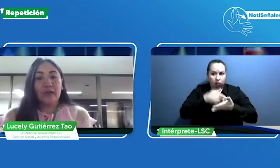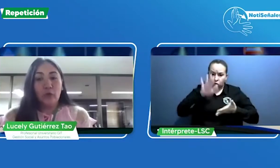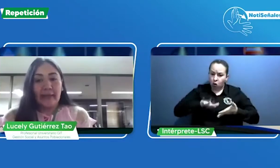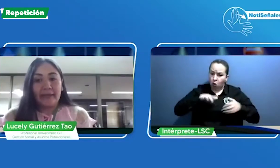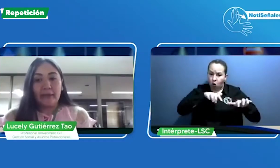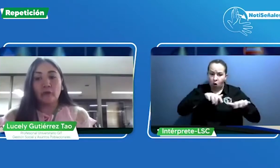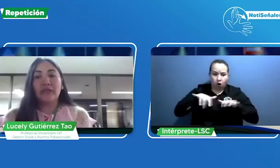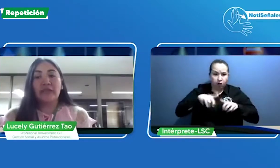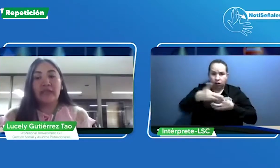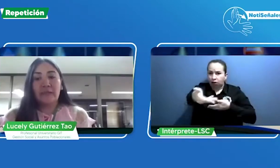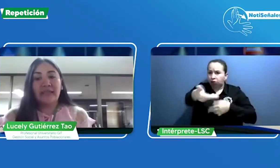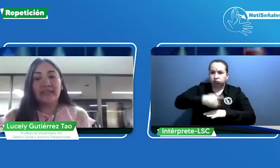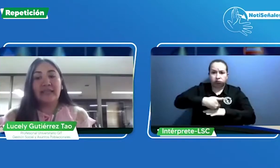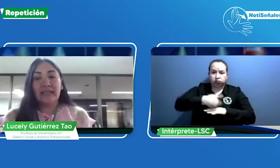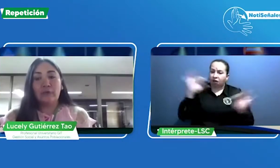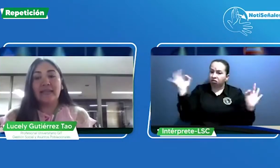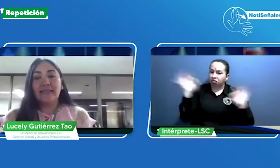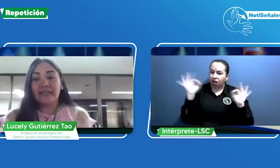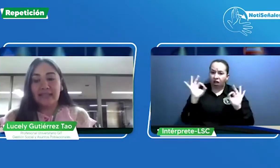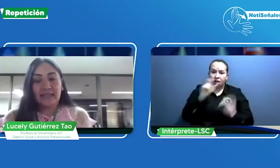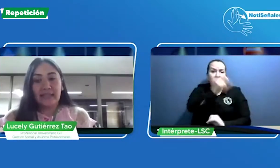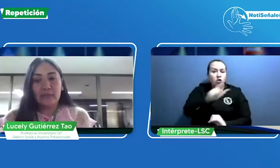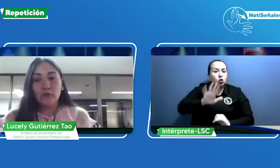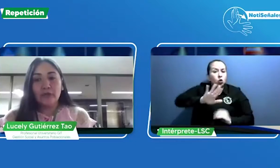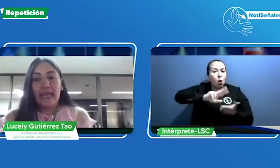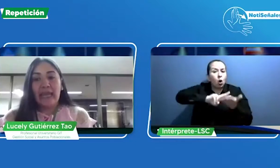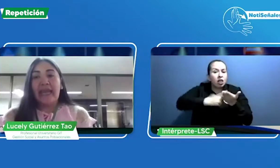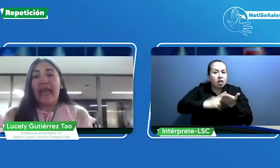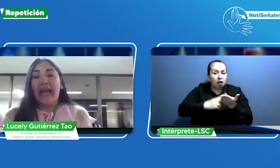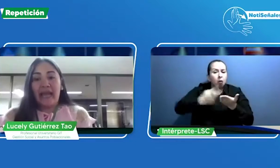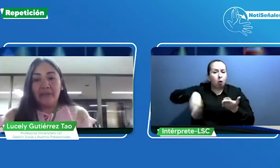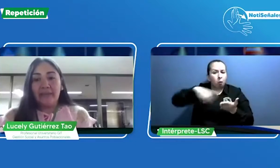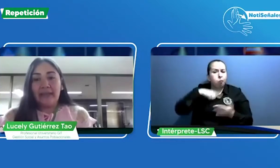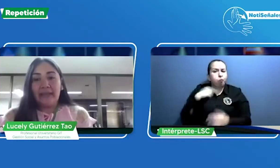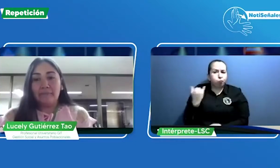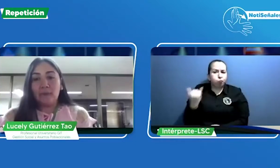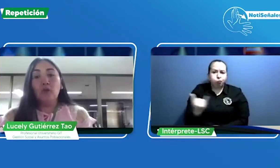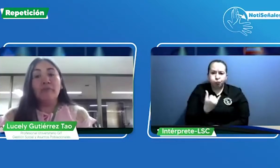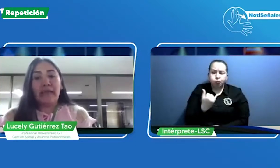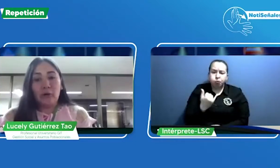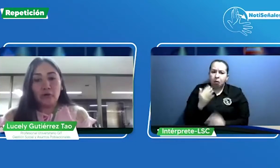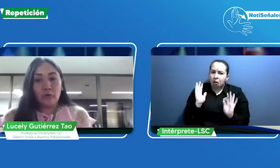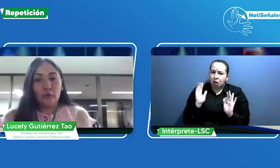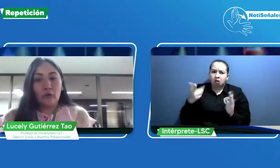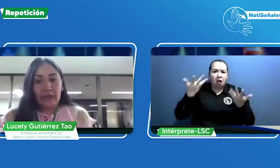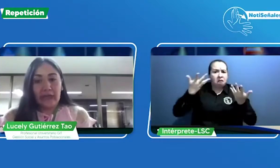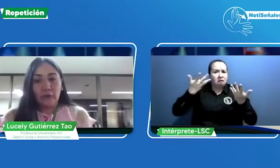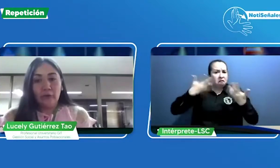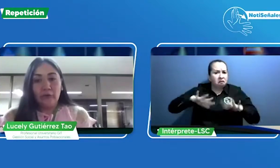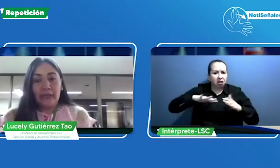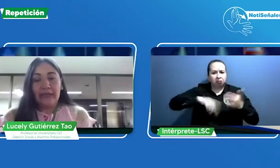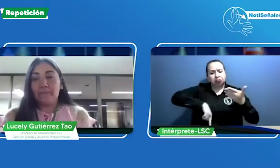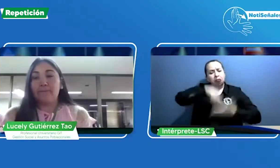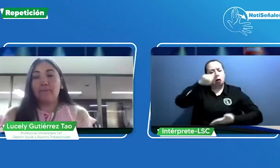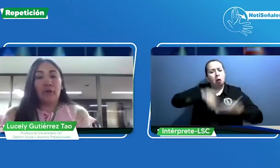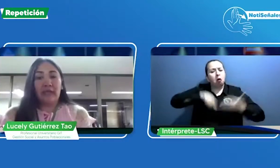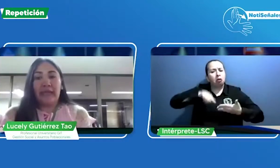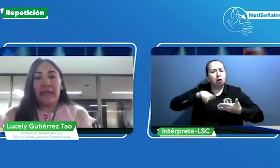no hay. Los intérpretes de lengua de señas que tenemos han culminado su contrato